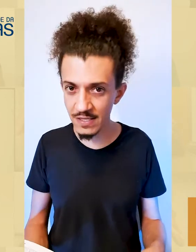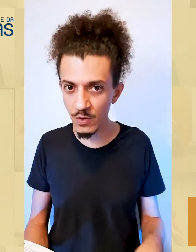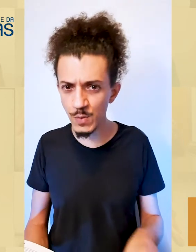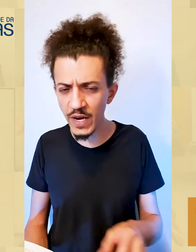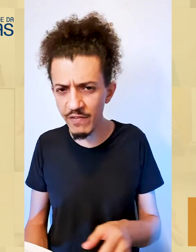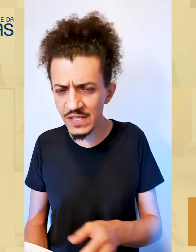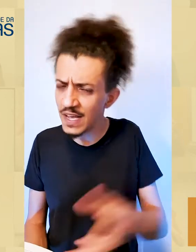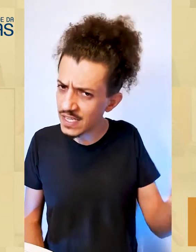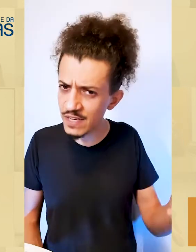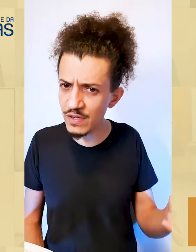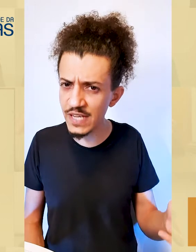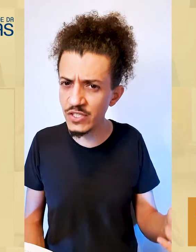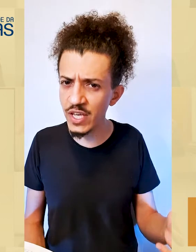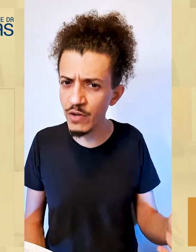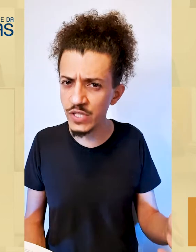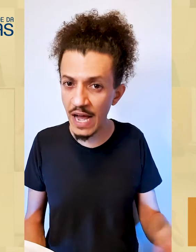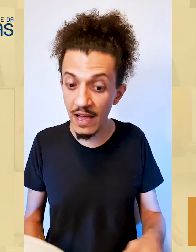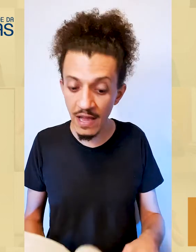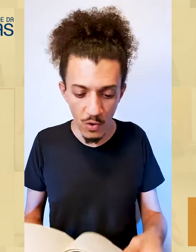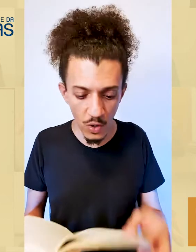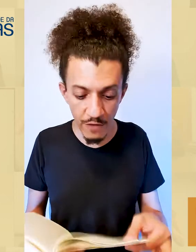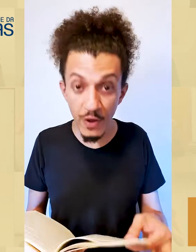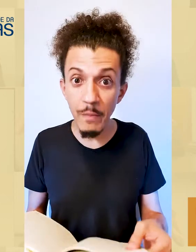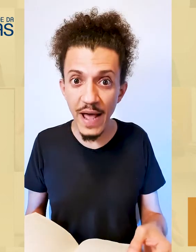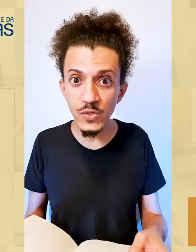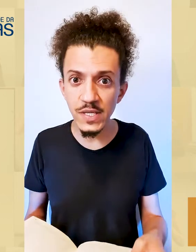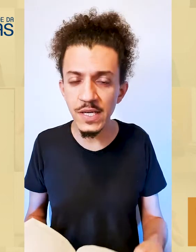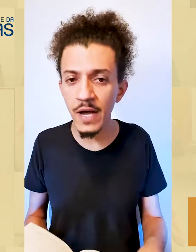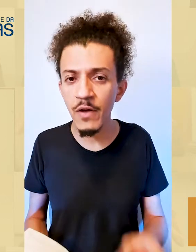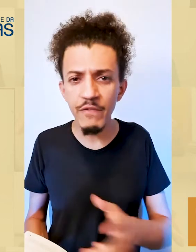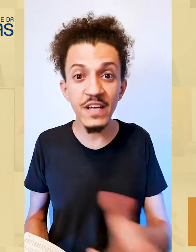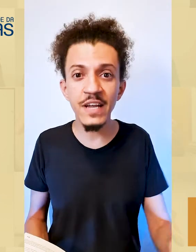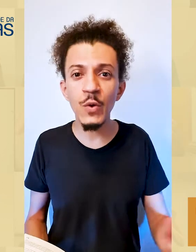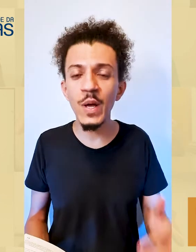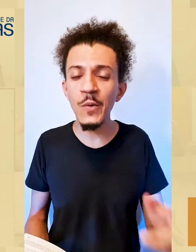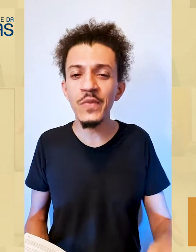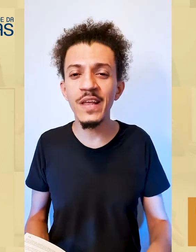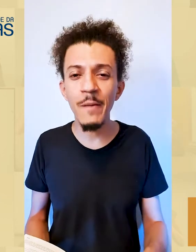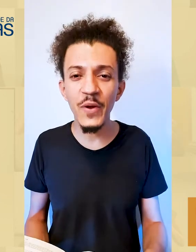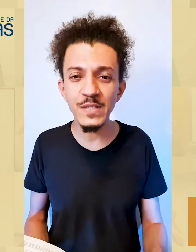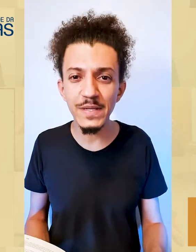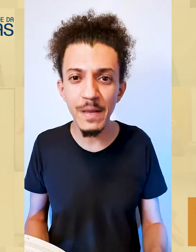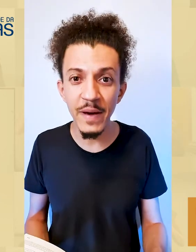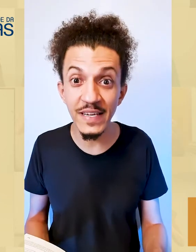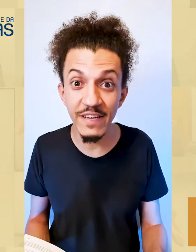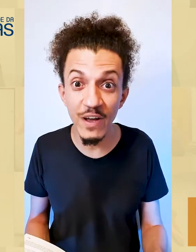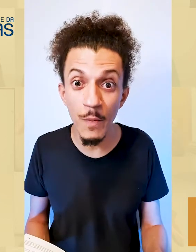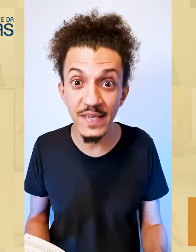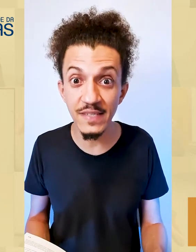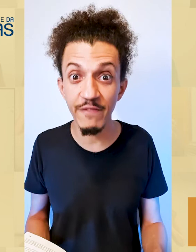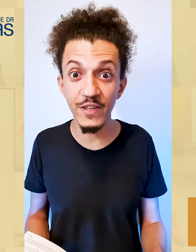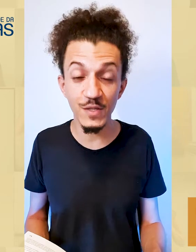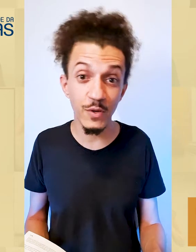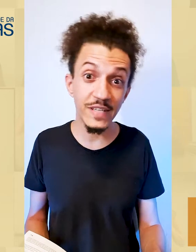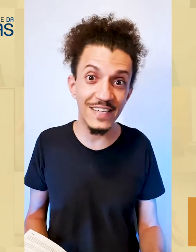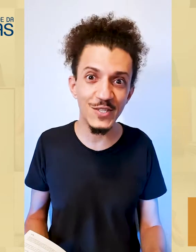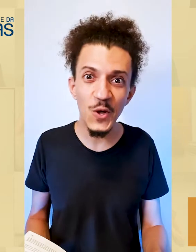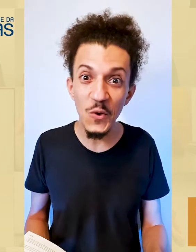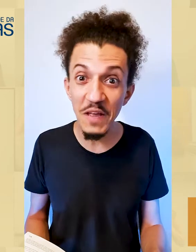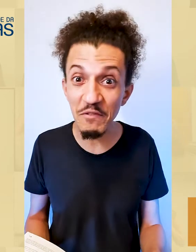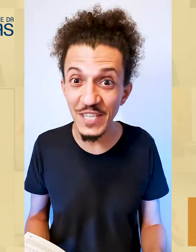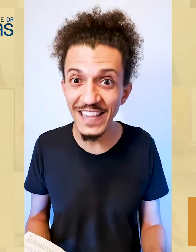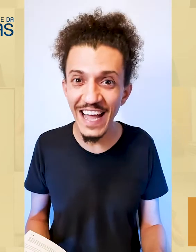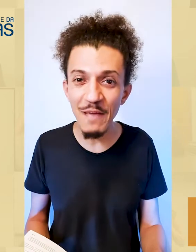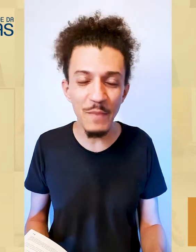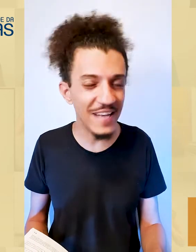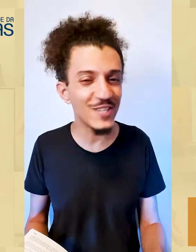que estão disponíveis. E se você adquiriu já o livro impresso esse ano, fica tranquilo que na próxima semana já vai começar a ser feitas as postagens, o